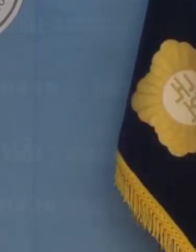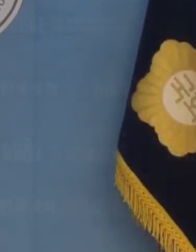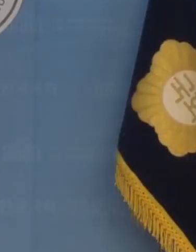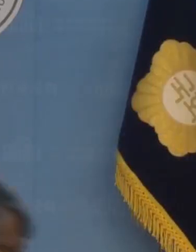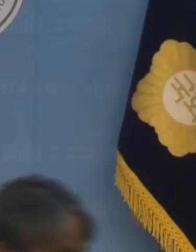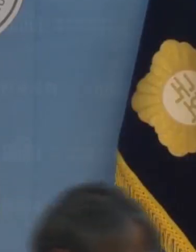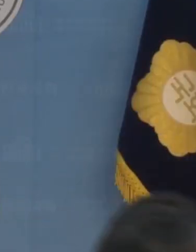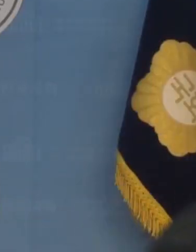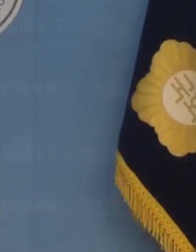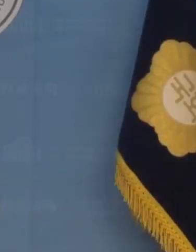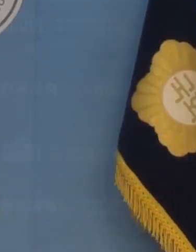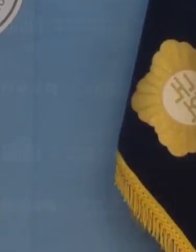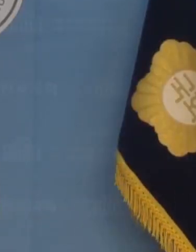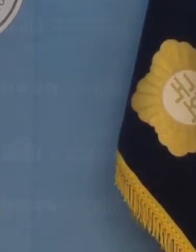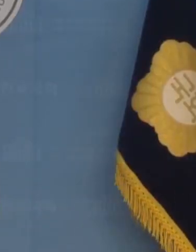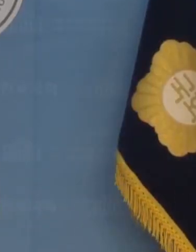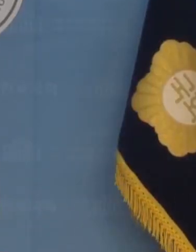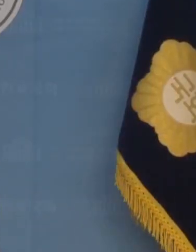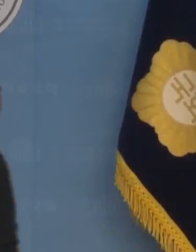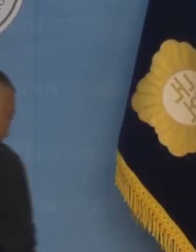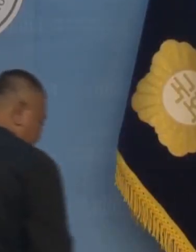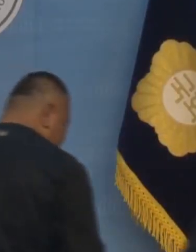감사합니다 n